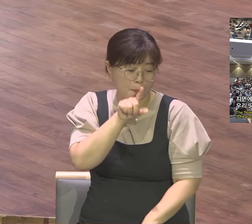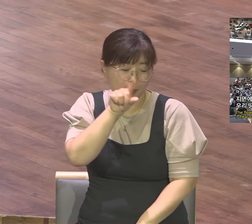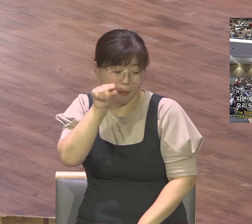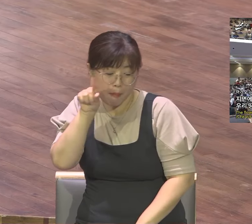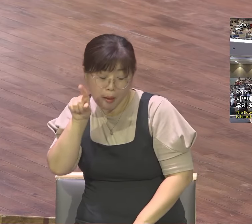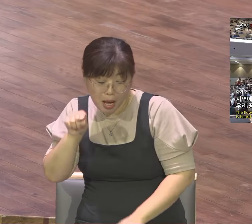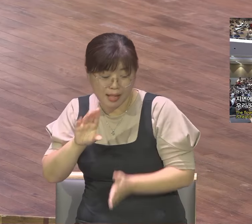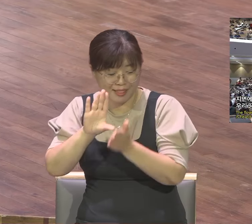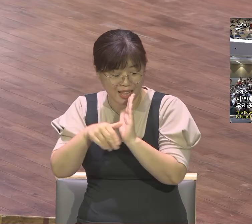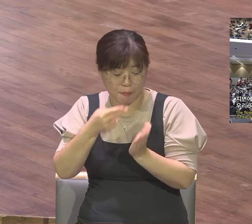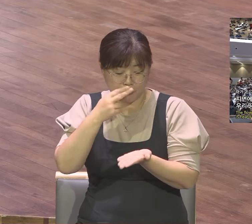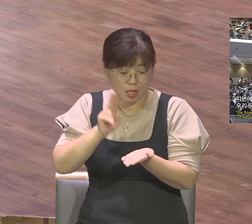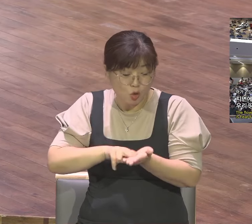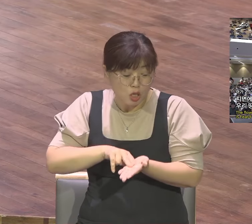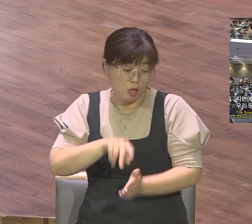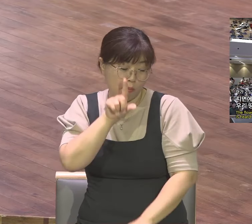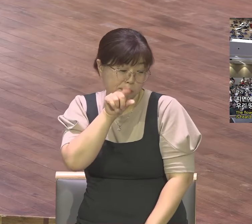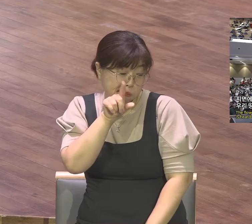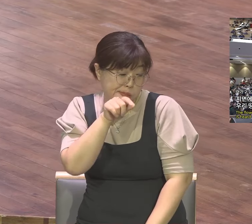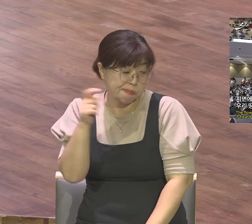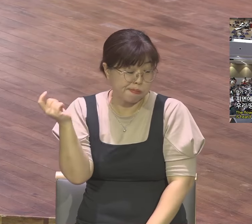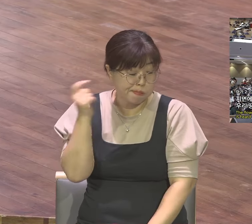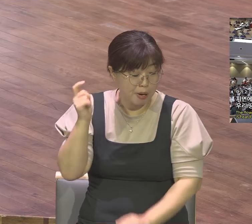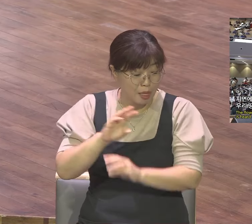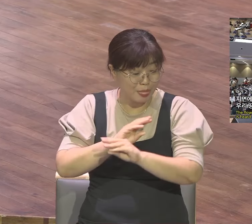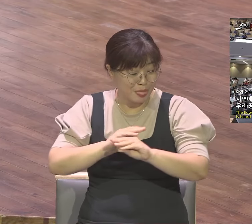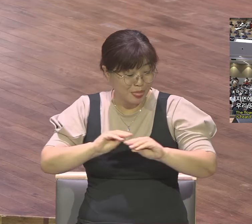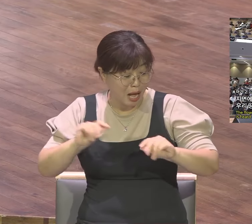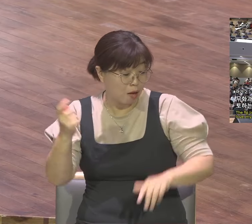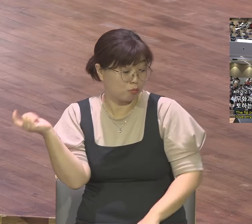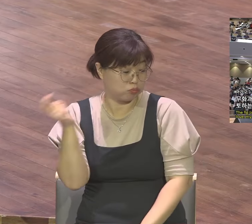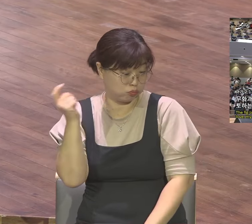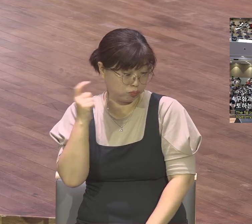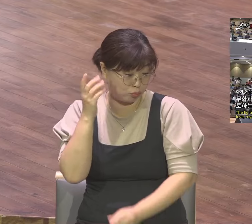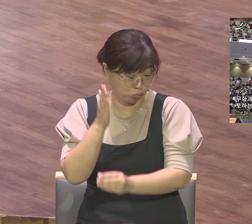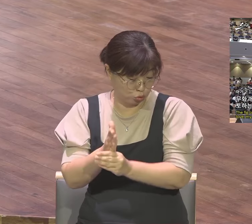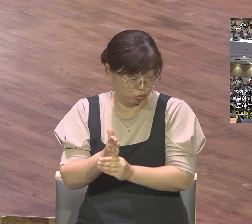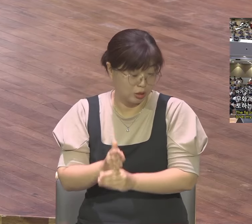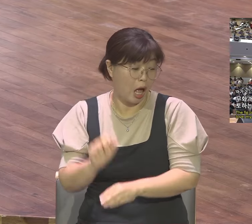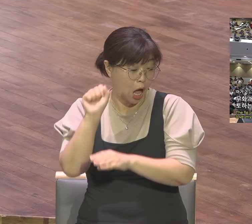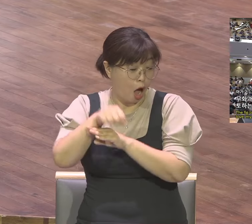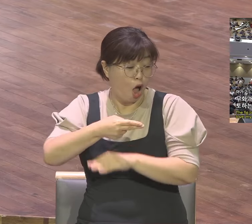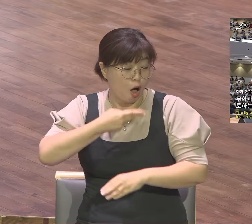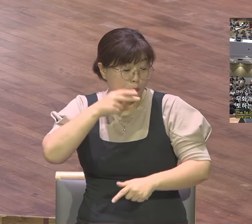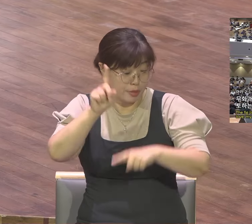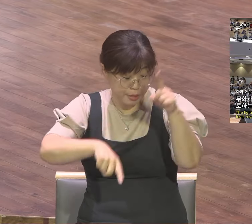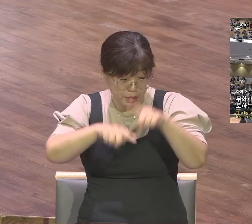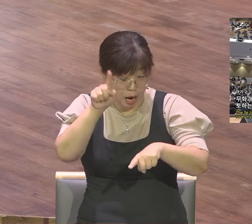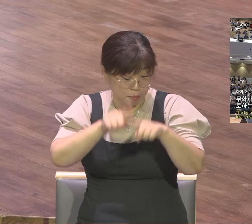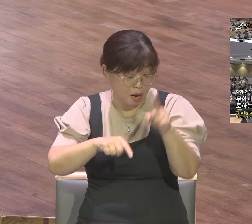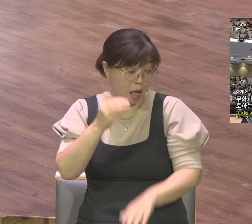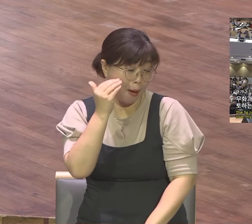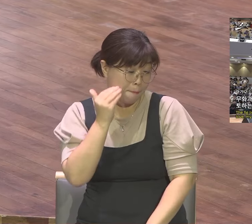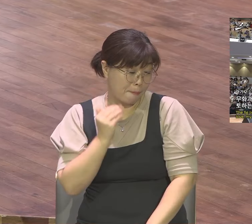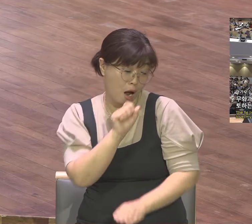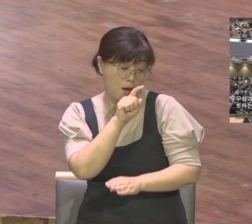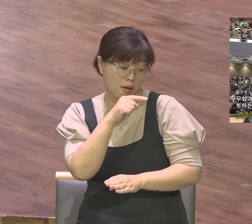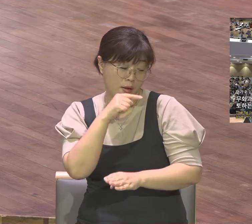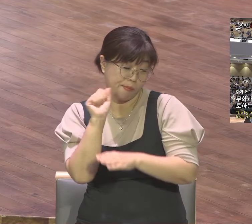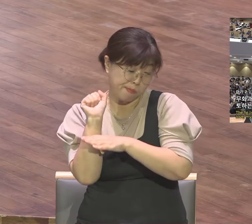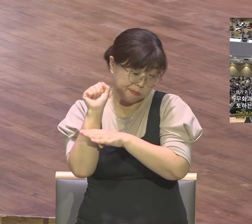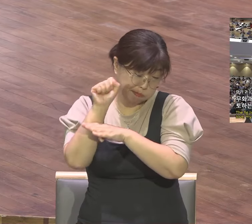때에 이르렀는데 비둘기의 소리가 우리 땅에 들리는구나. 무화과 나무에는 푸른 열매가